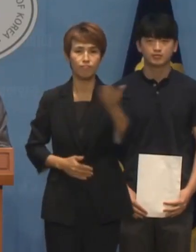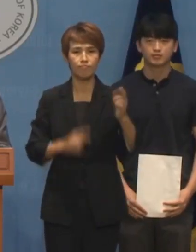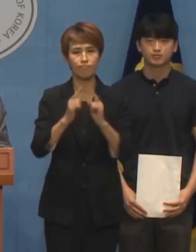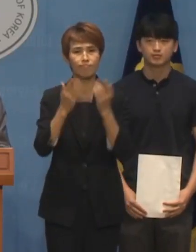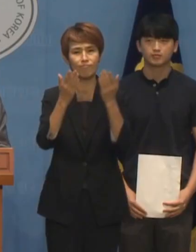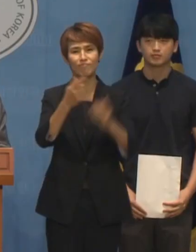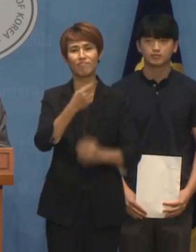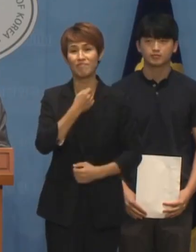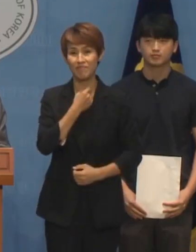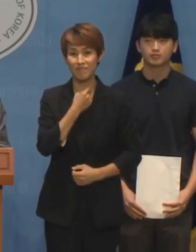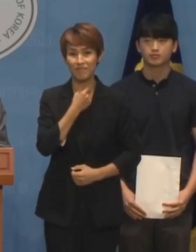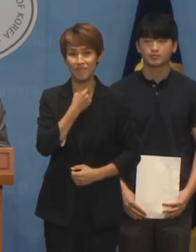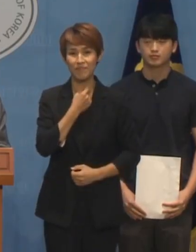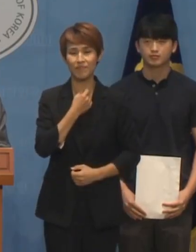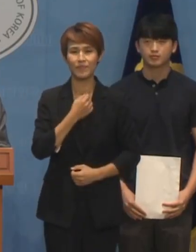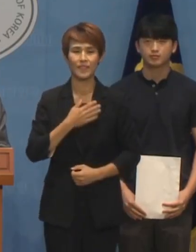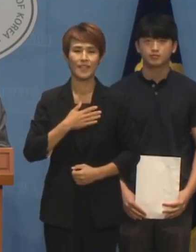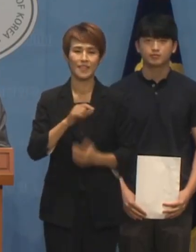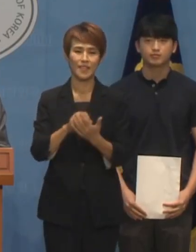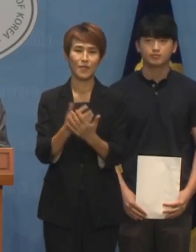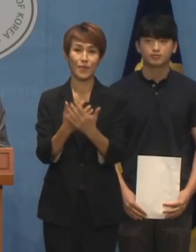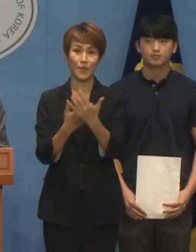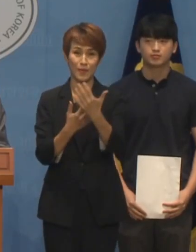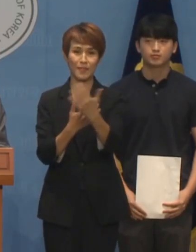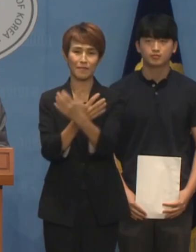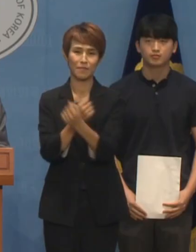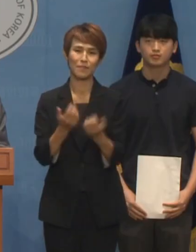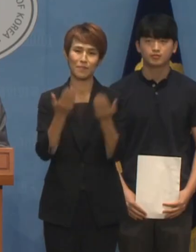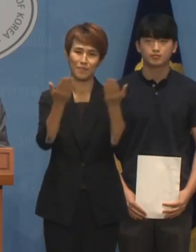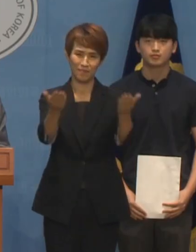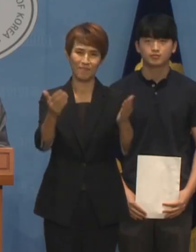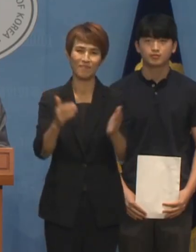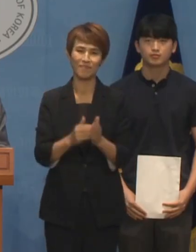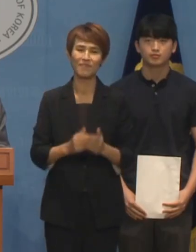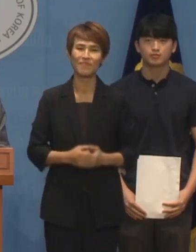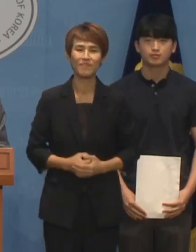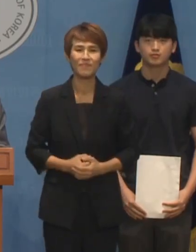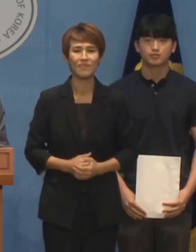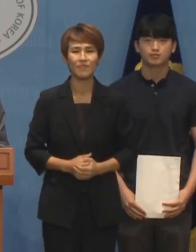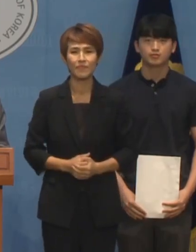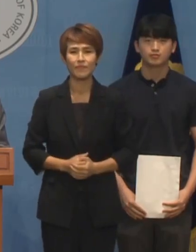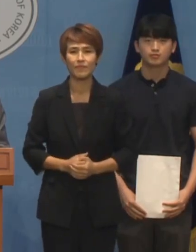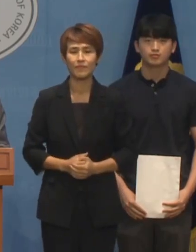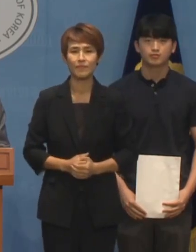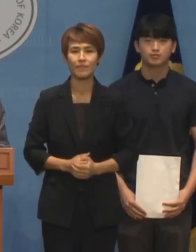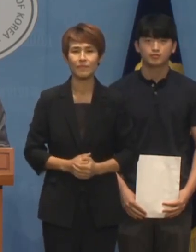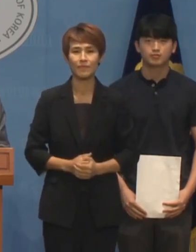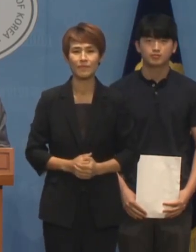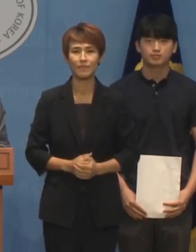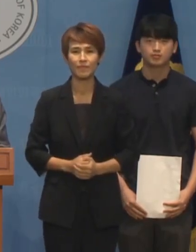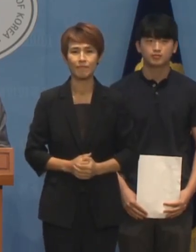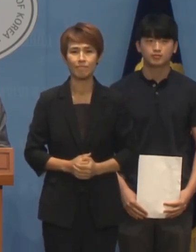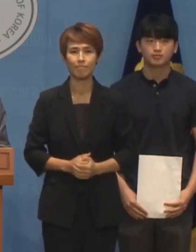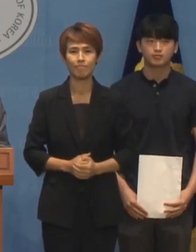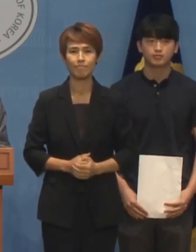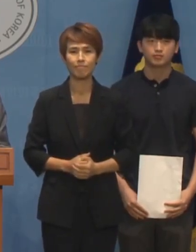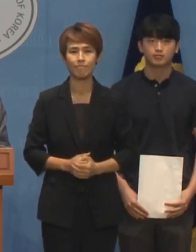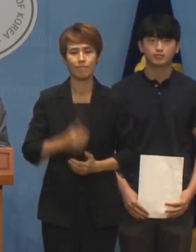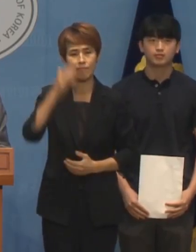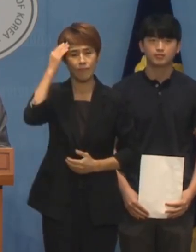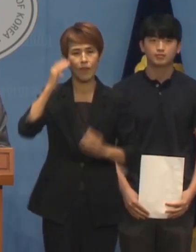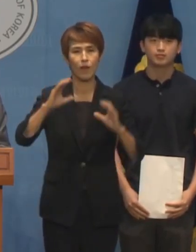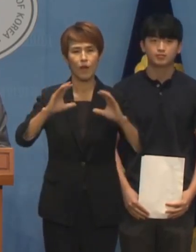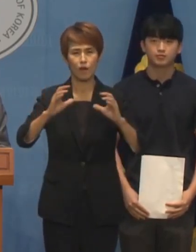있다 그래서 제가 이 기자회견장을 제가 잡았습니다. 지금부터 나라를 걱정하는 우리